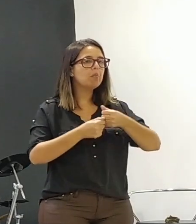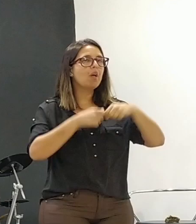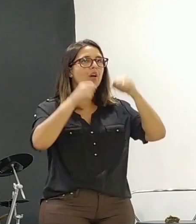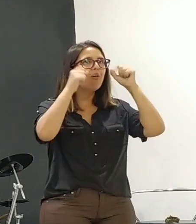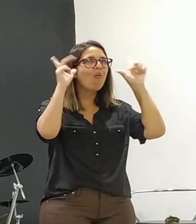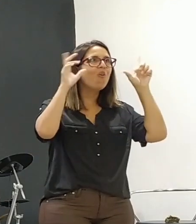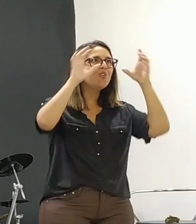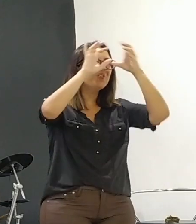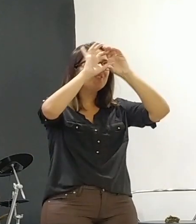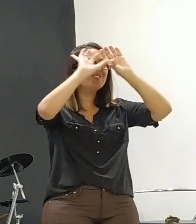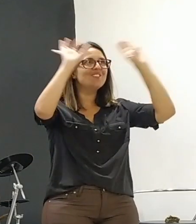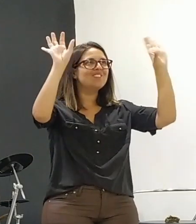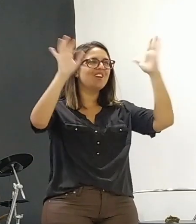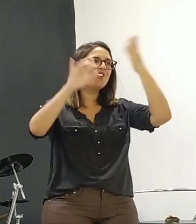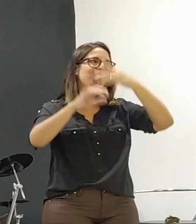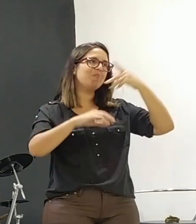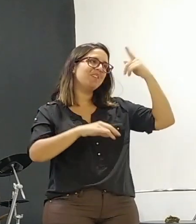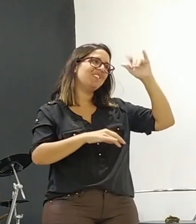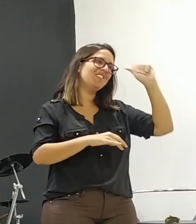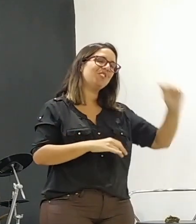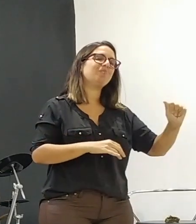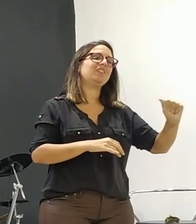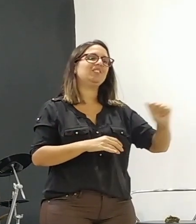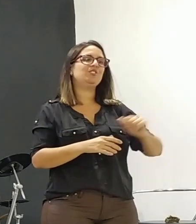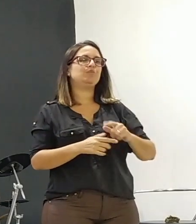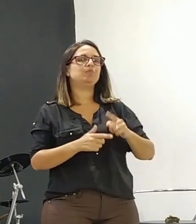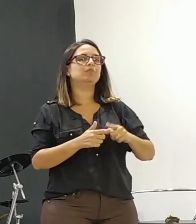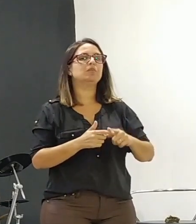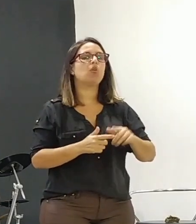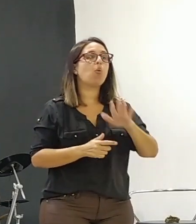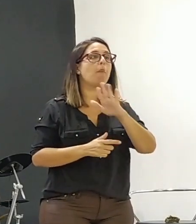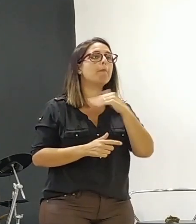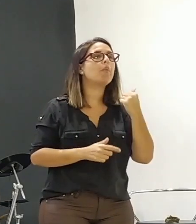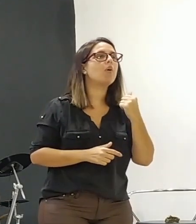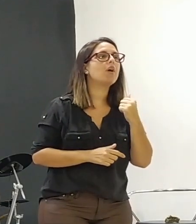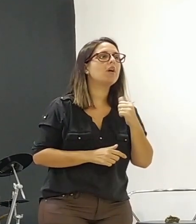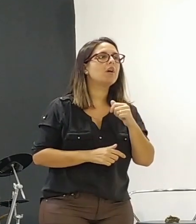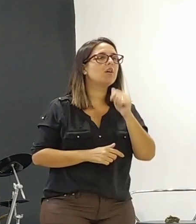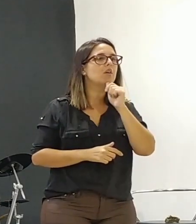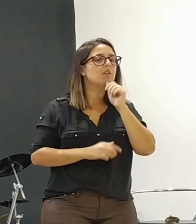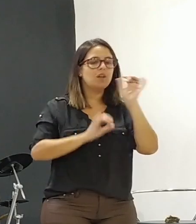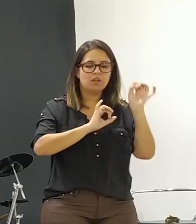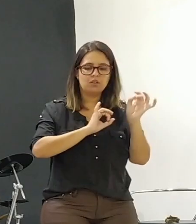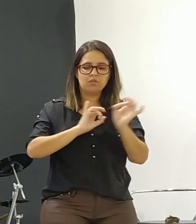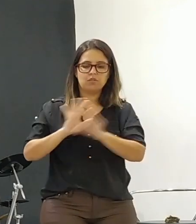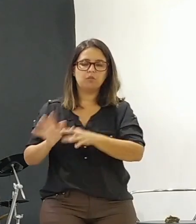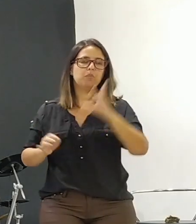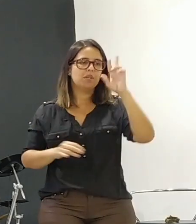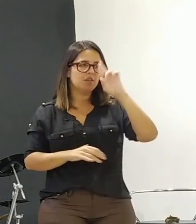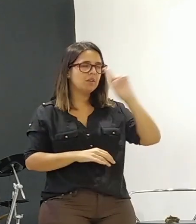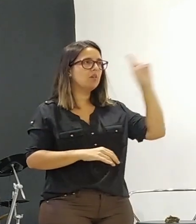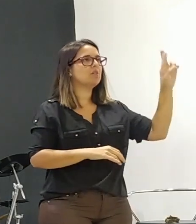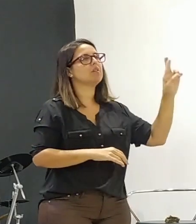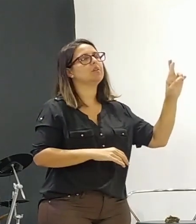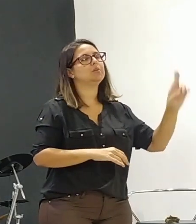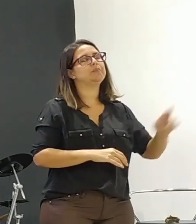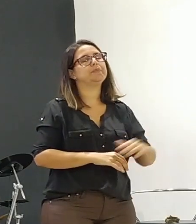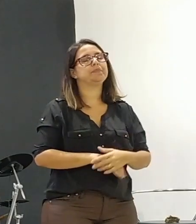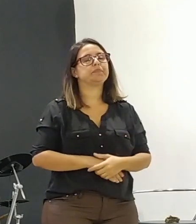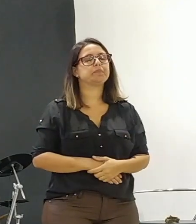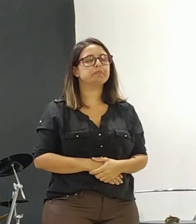no céu, na presença do Pai, dando glória a Deus. Porque morreram sem negar o seu Senhor. Sem negar o seu